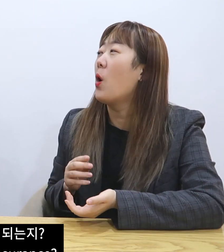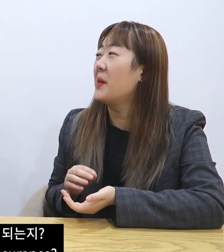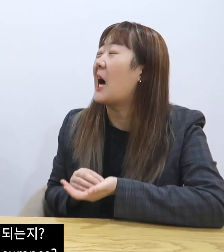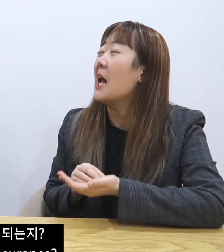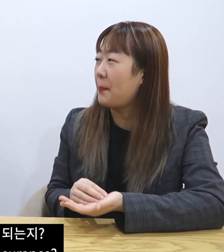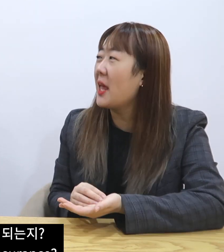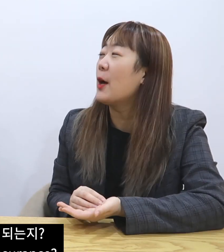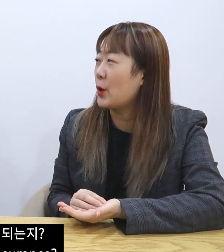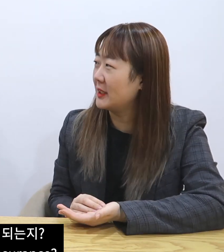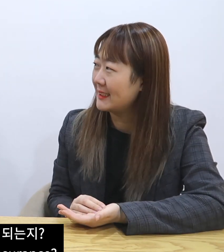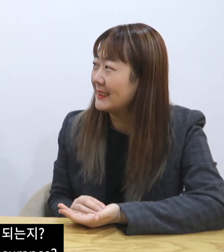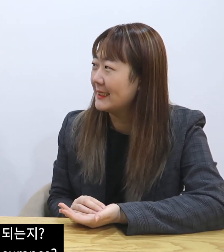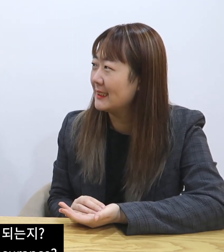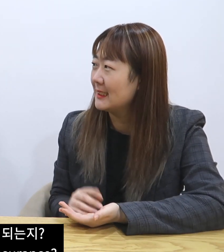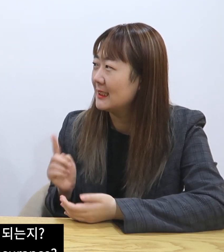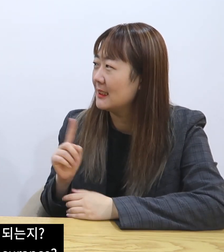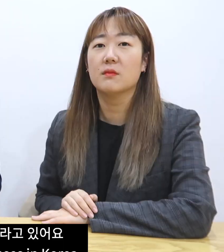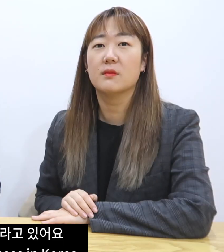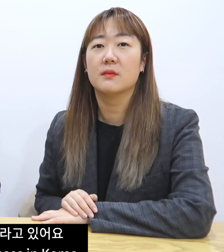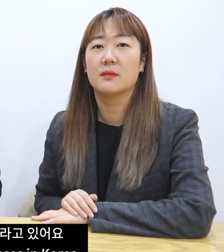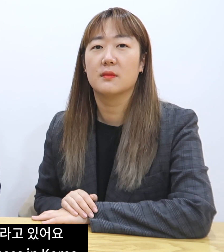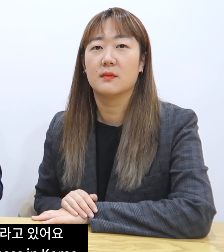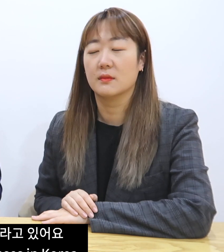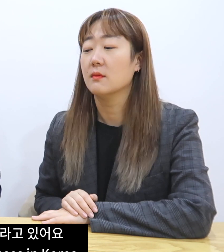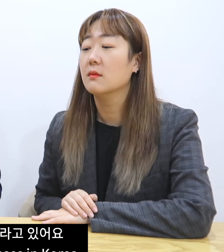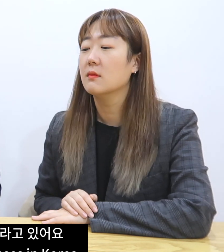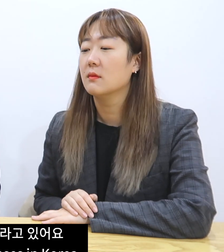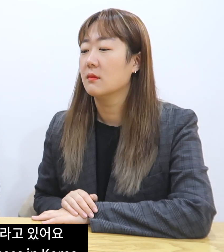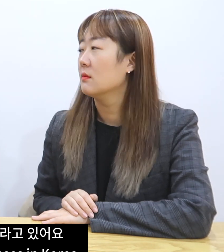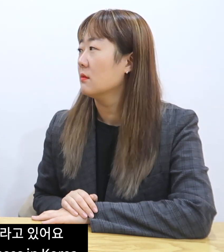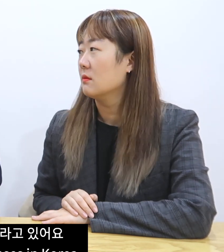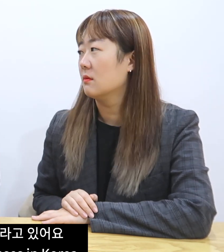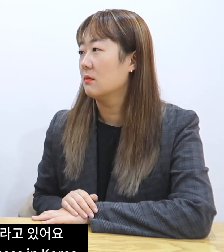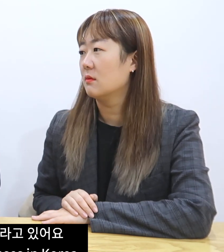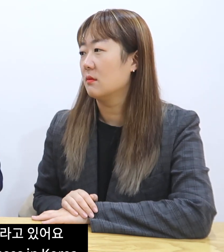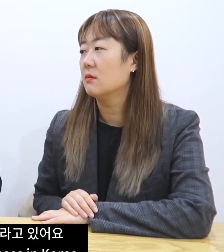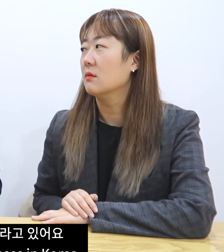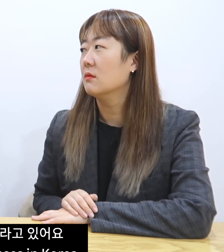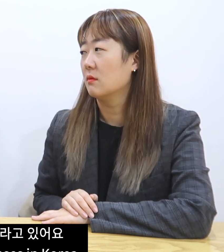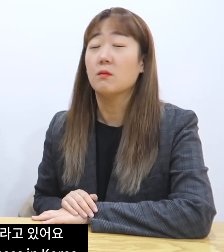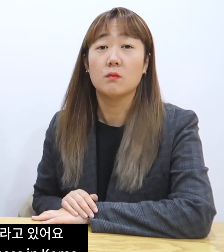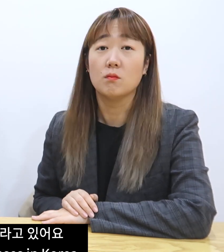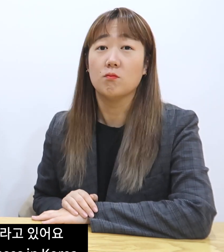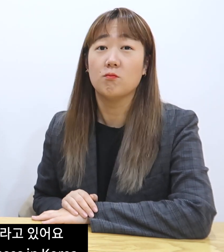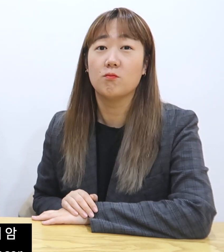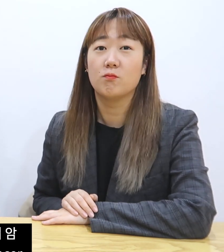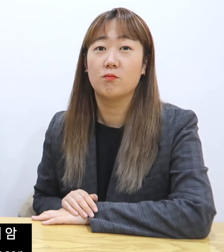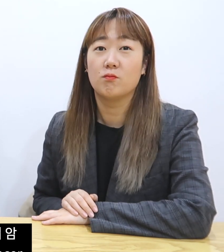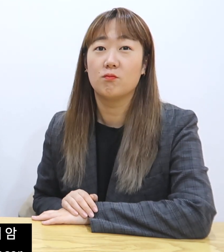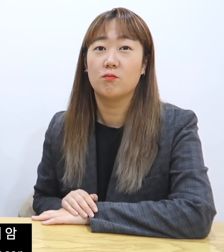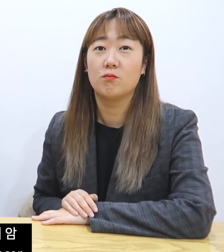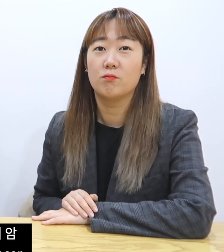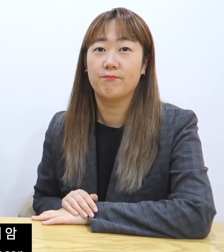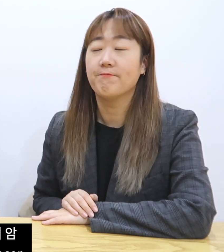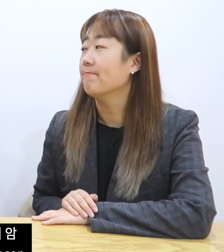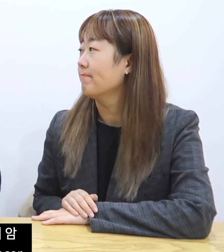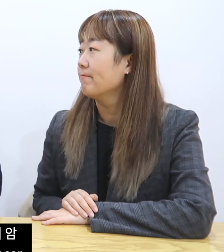보험을 가입해야 되는지. 우리나라에 다들 집어넣고 있죠. 그나마 첫